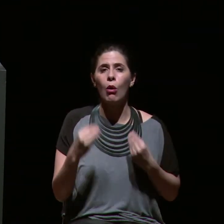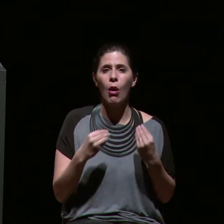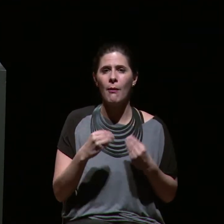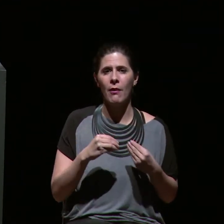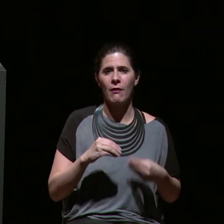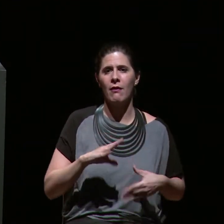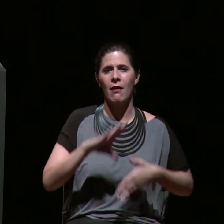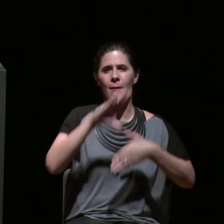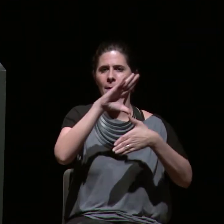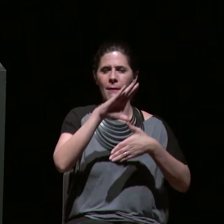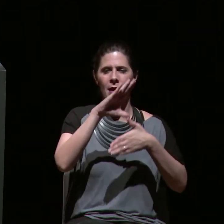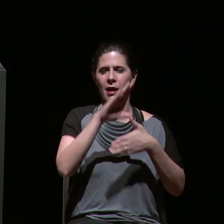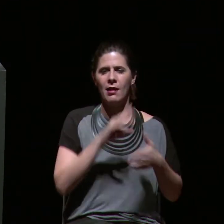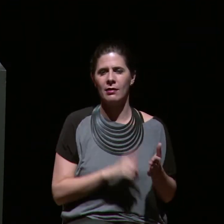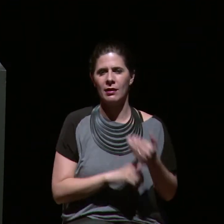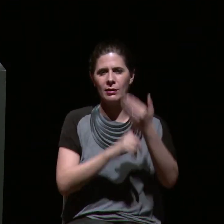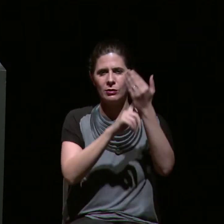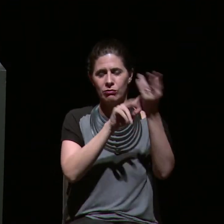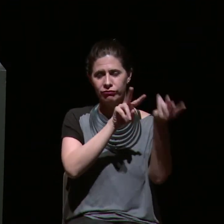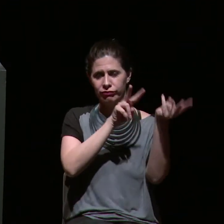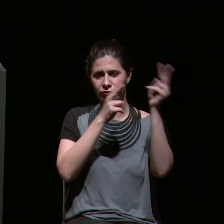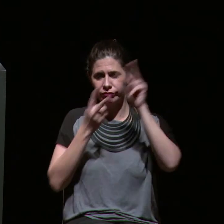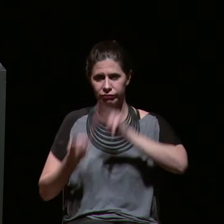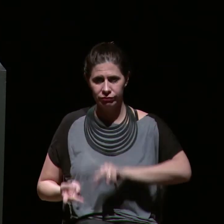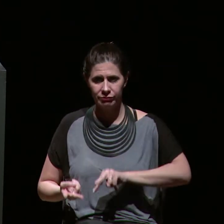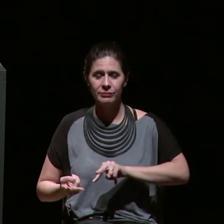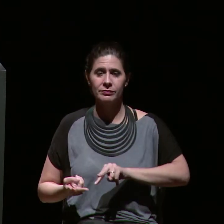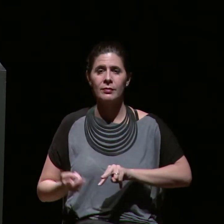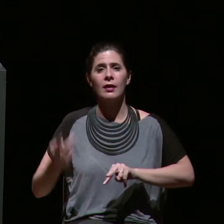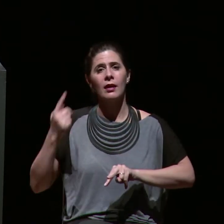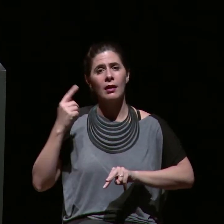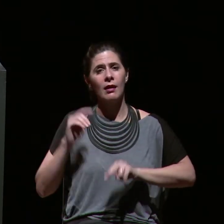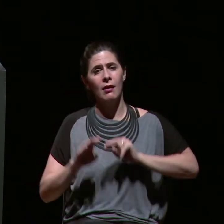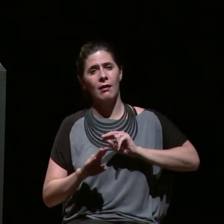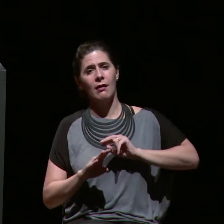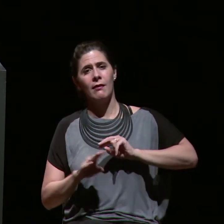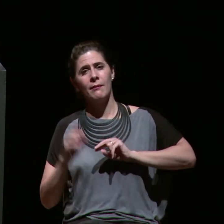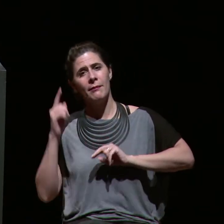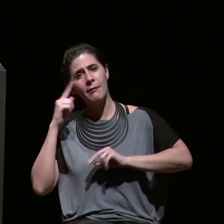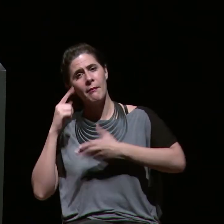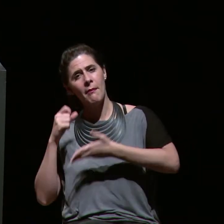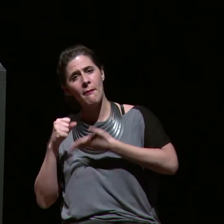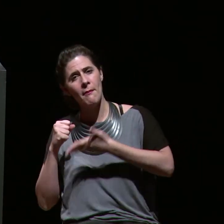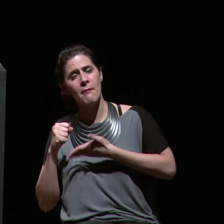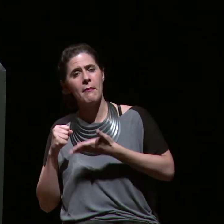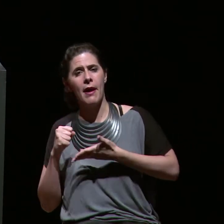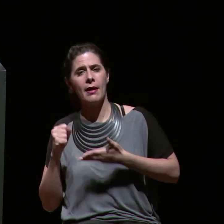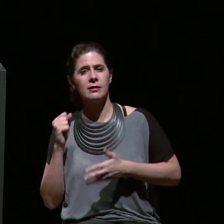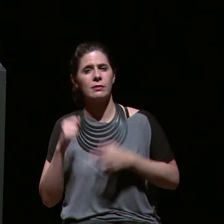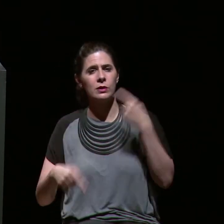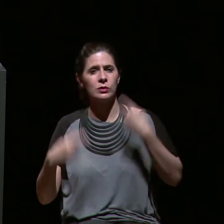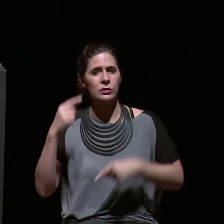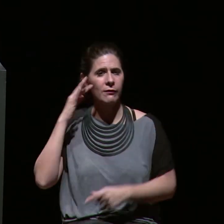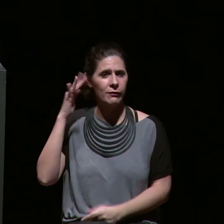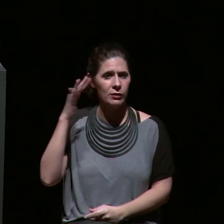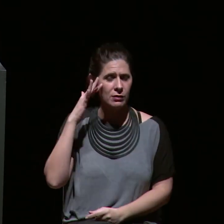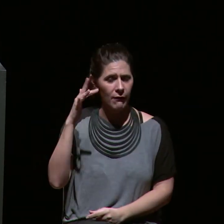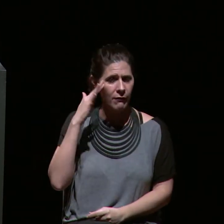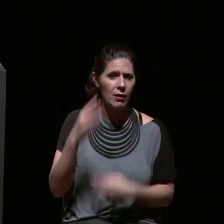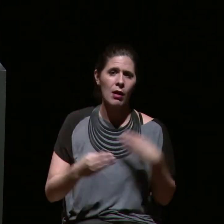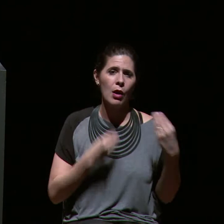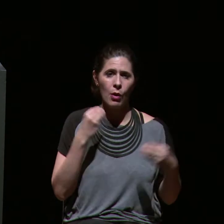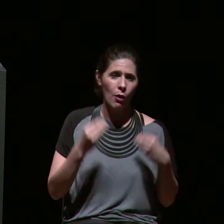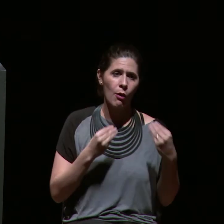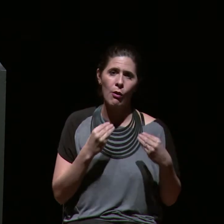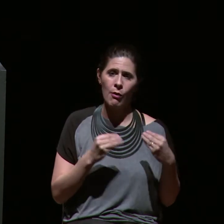Américas, utilizando-se como pano de fundo para a discussão filosófica a respeito dos fundamentos totalitaristas e